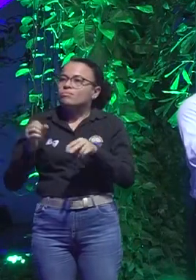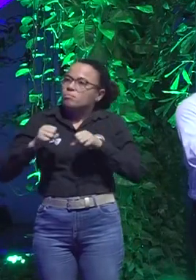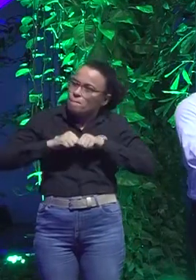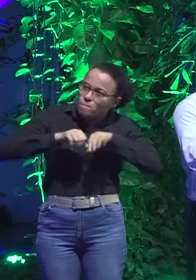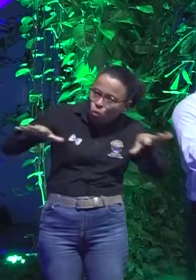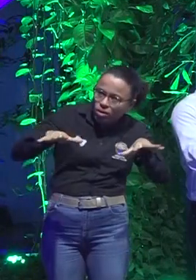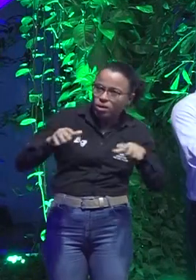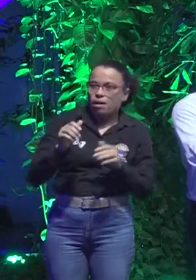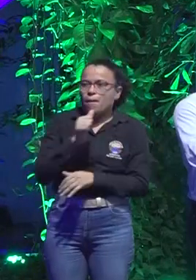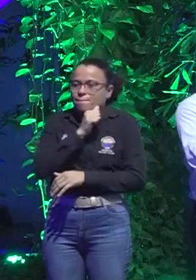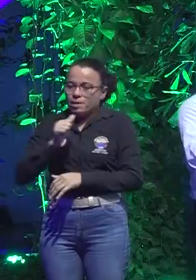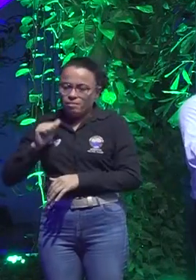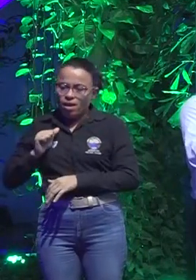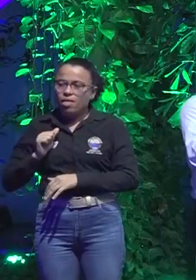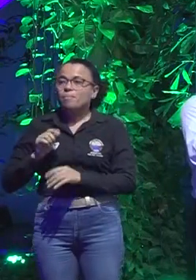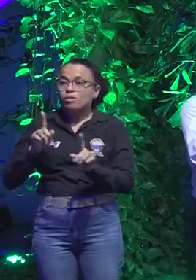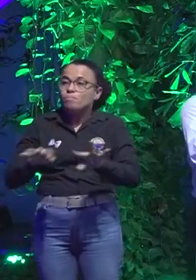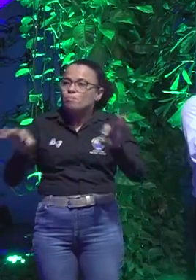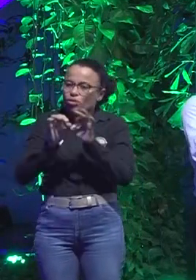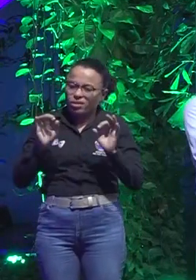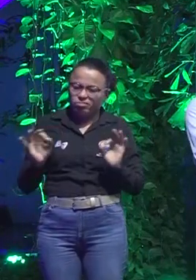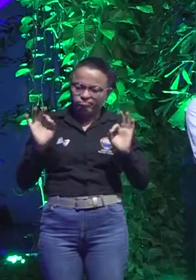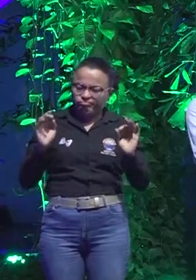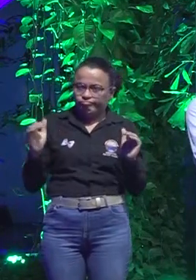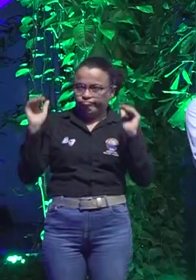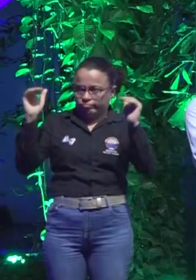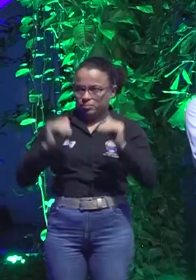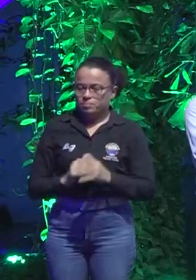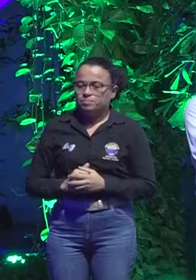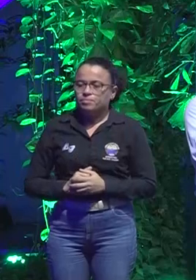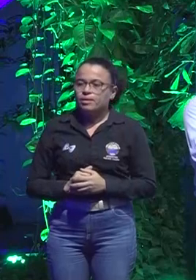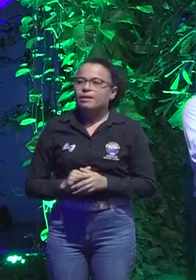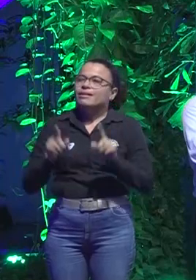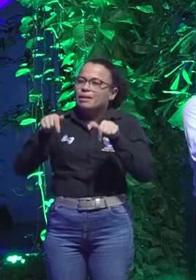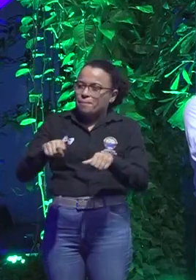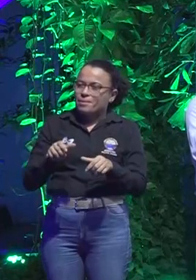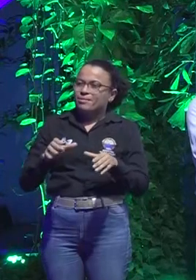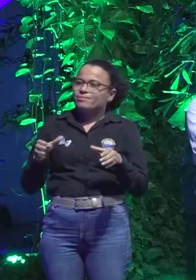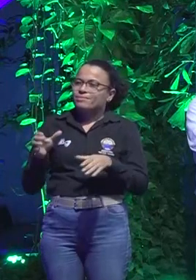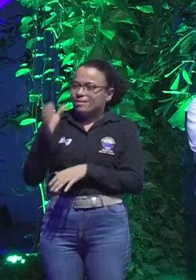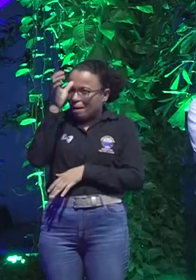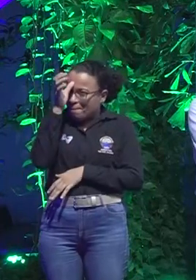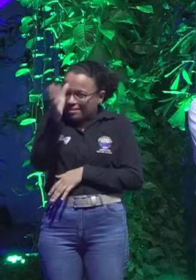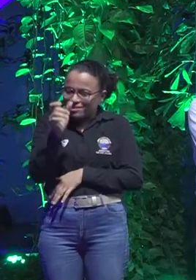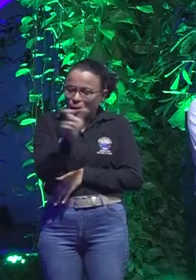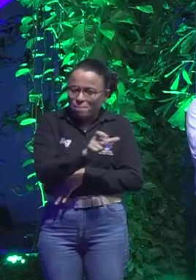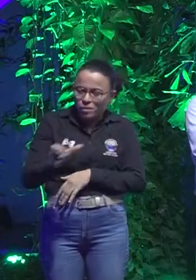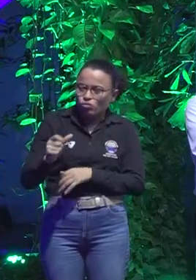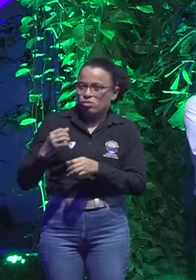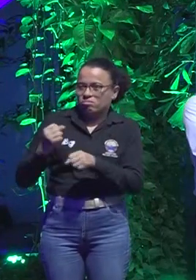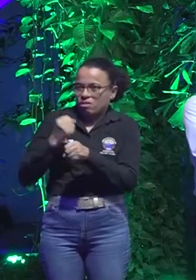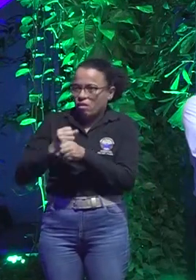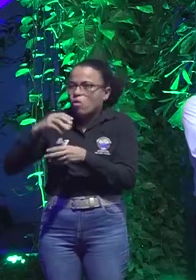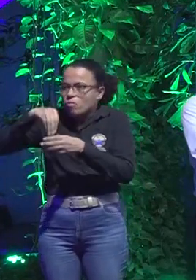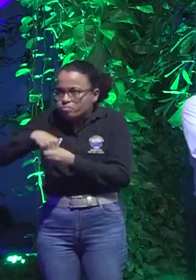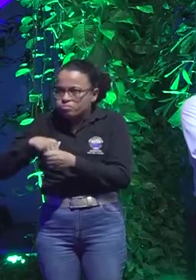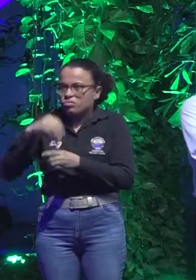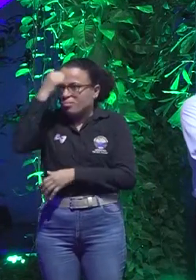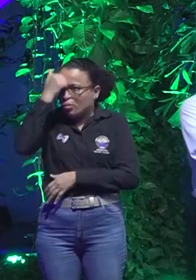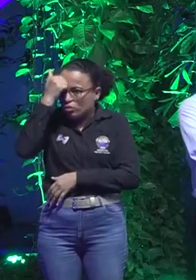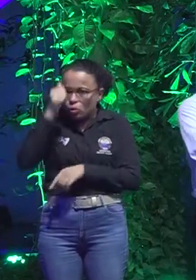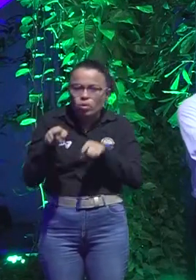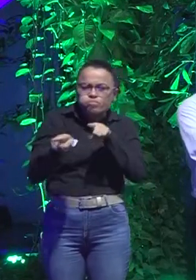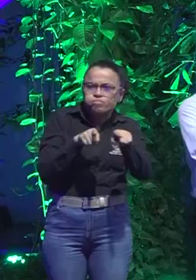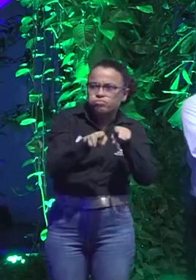Segundo, las personas y la capacidad organizativa, el liderazgo, el perfil del personal, los incentivos y las recompensas. Nuestros profesores